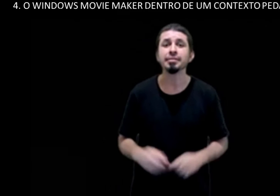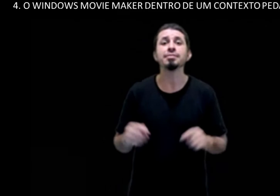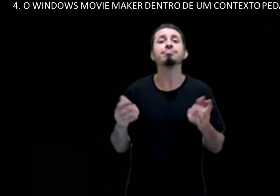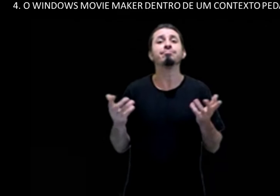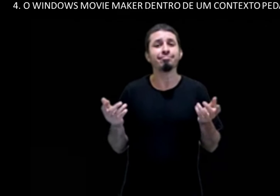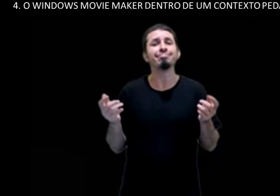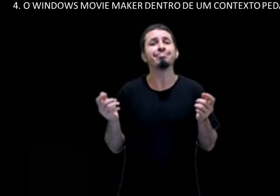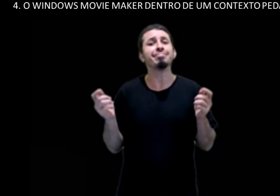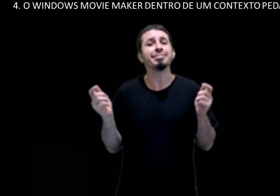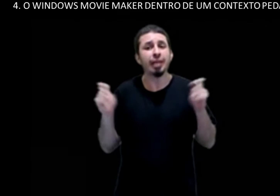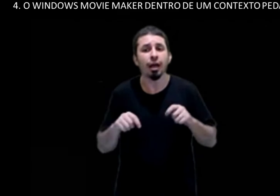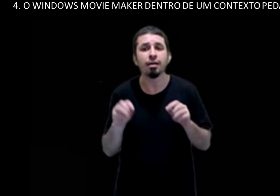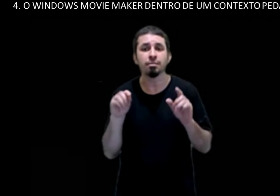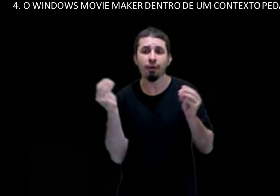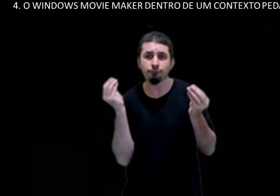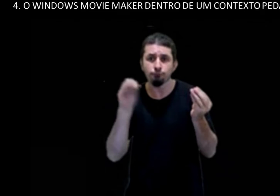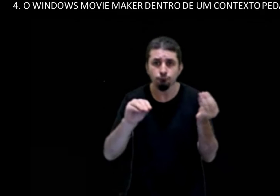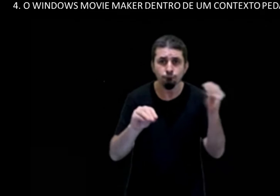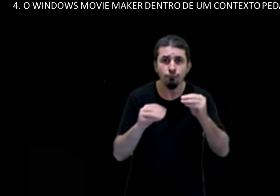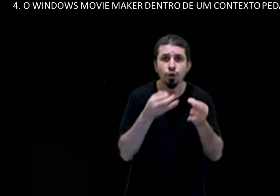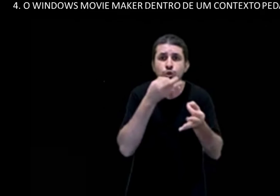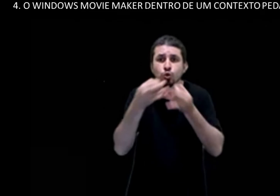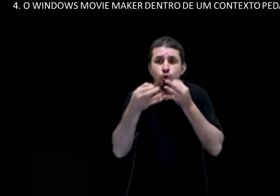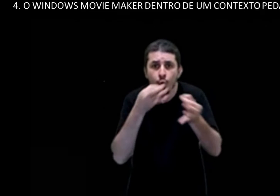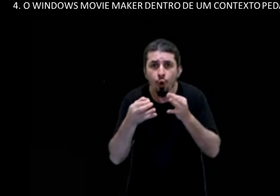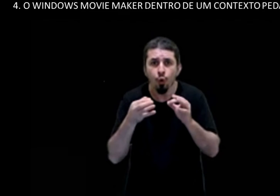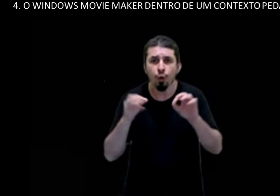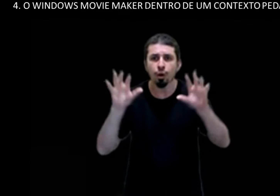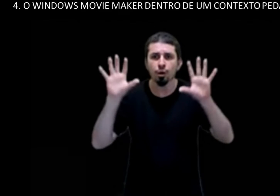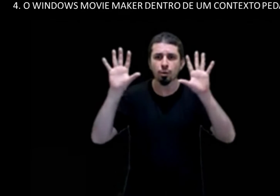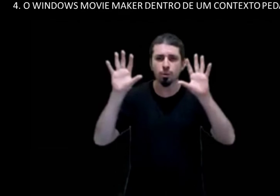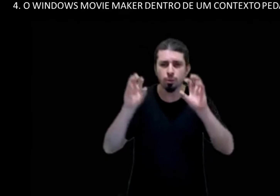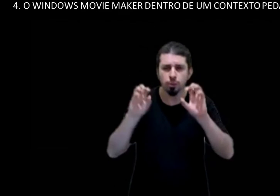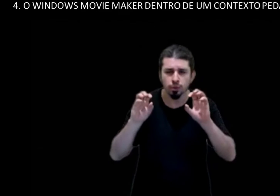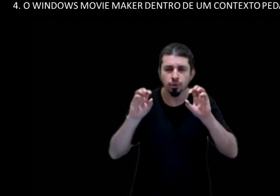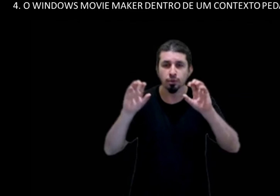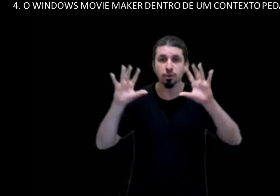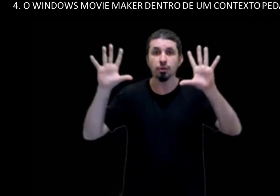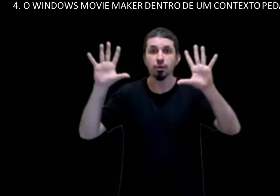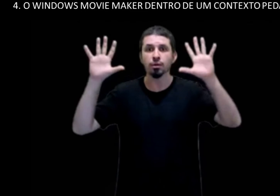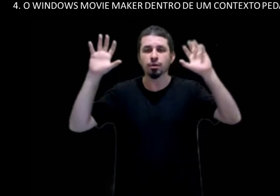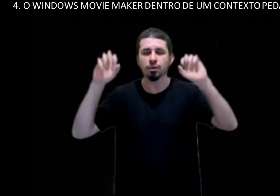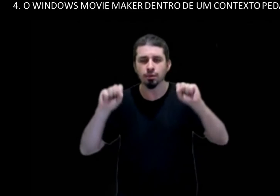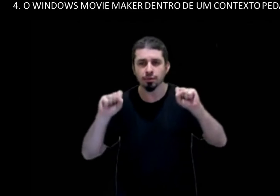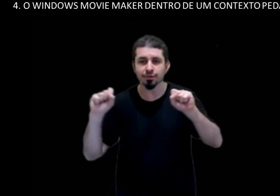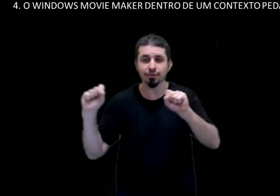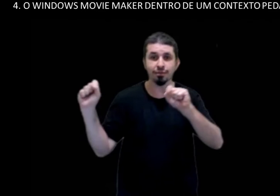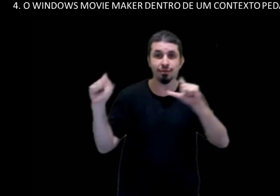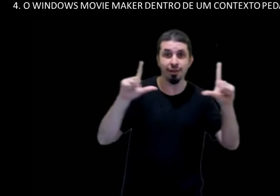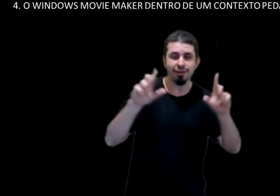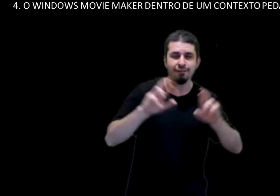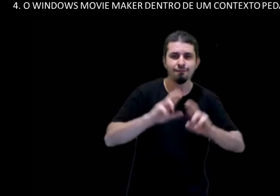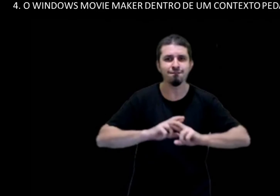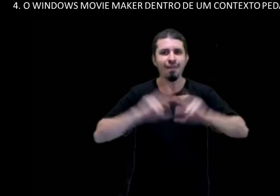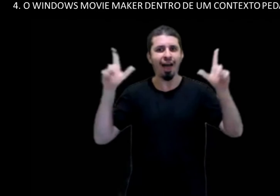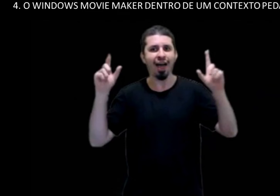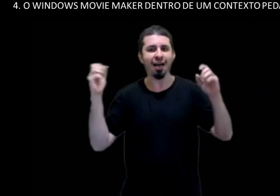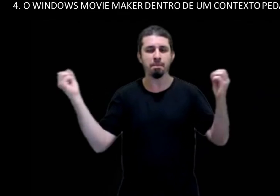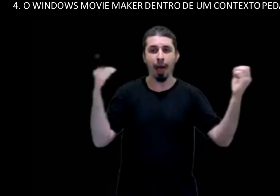As possibilidades incluem a introdução de novos sons ou transições e efeitos, os quais propiciam uma visão